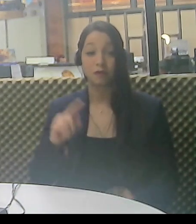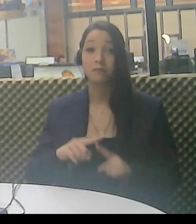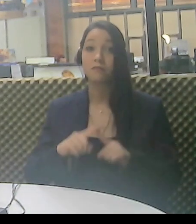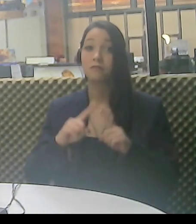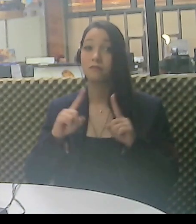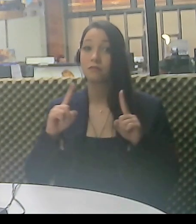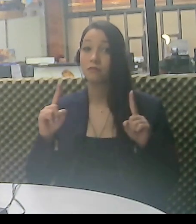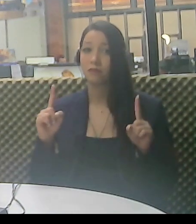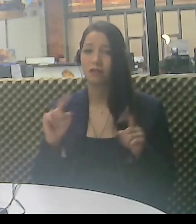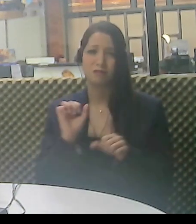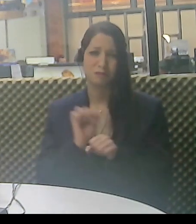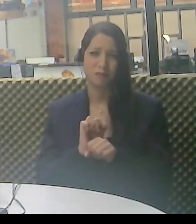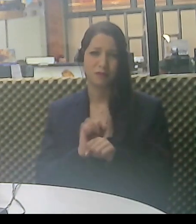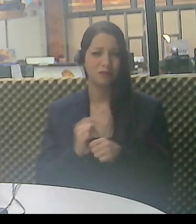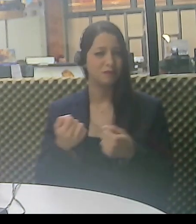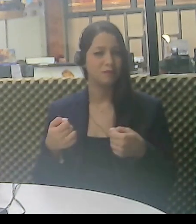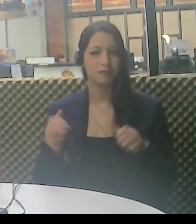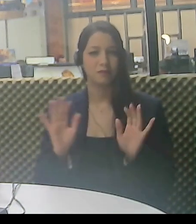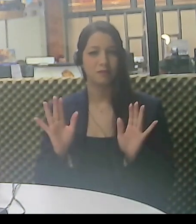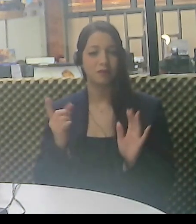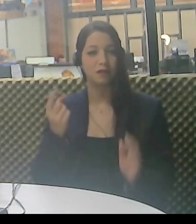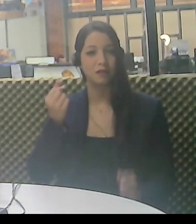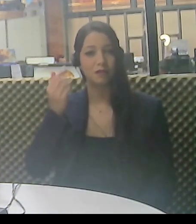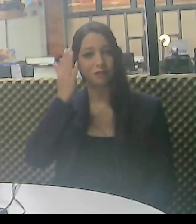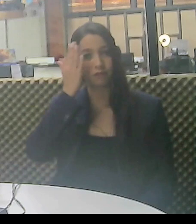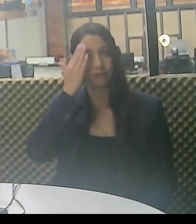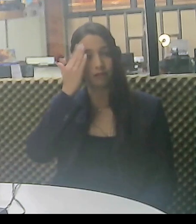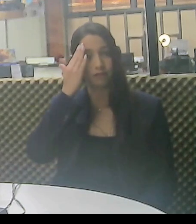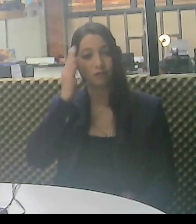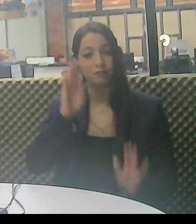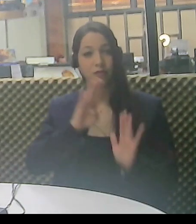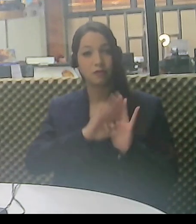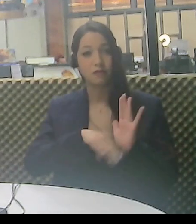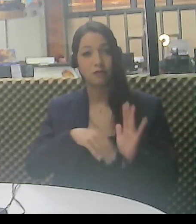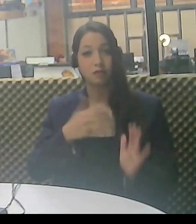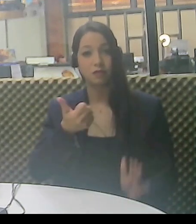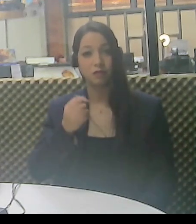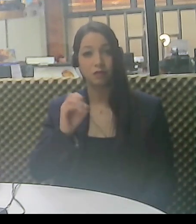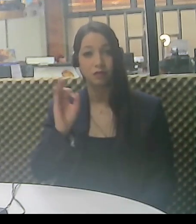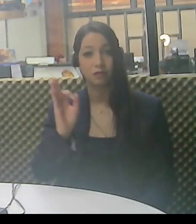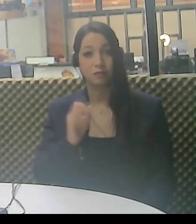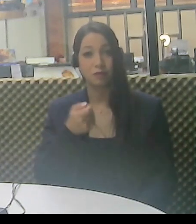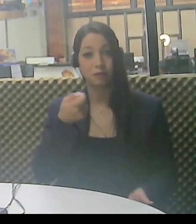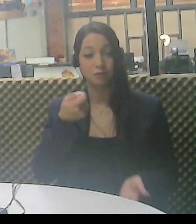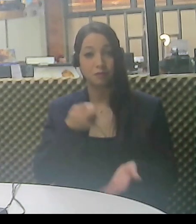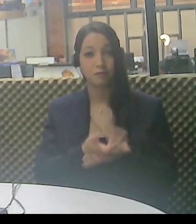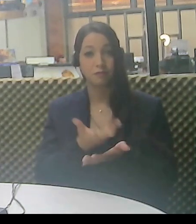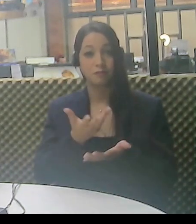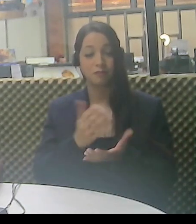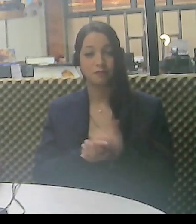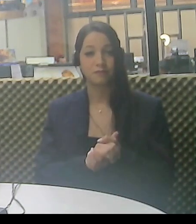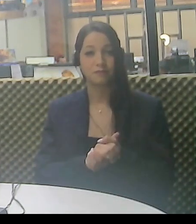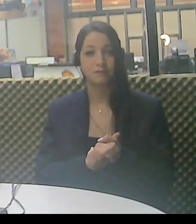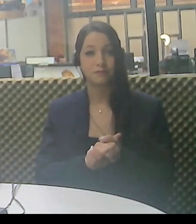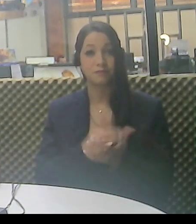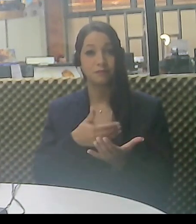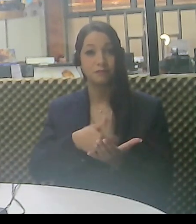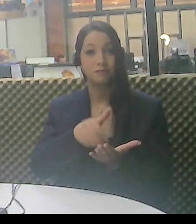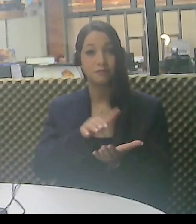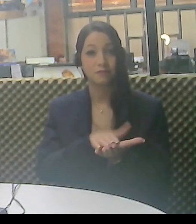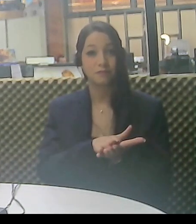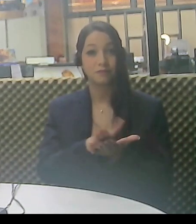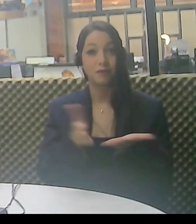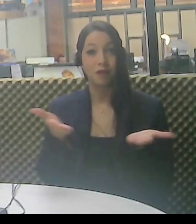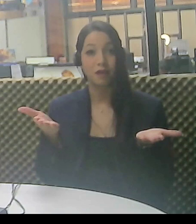não precisa esperar para saber os valores e aproveitar o desconto de 10% no pagamento à vista. Emita agora mesmo sua